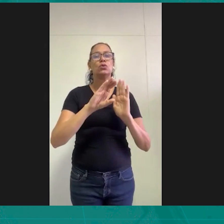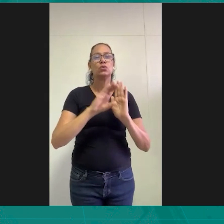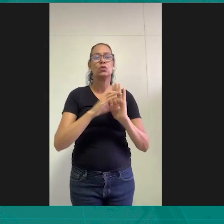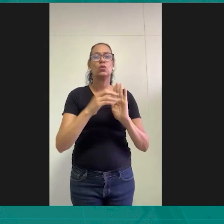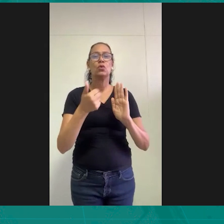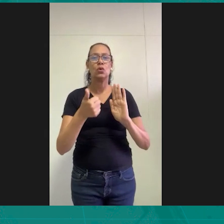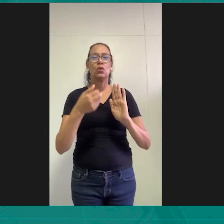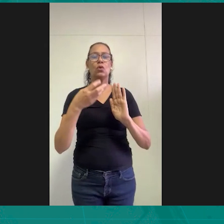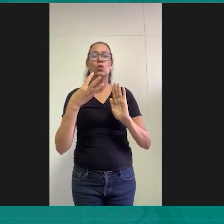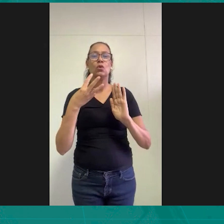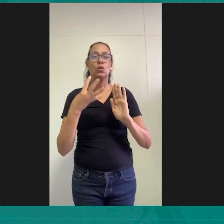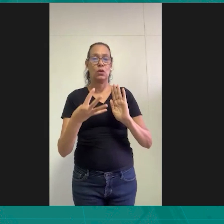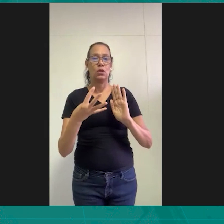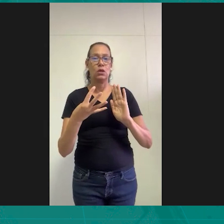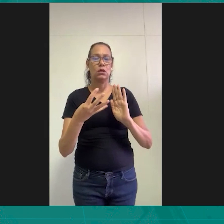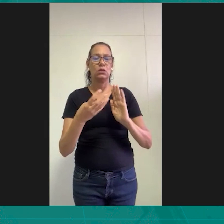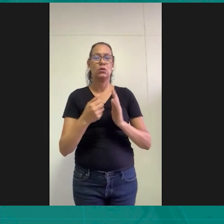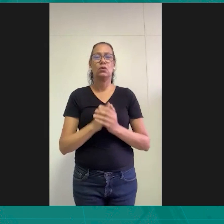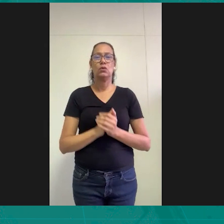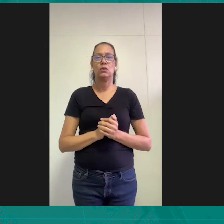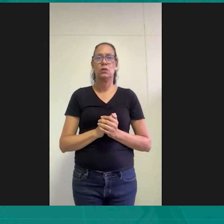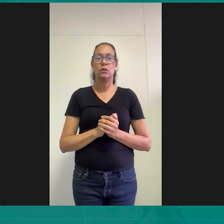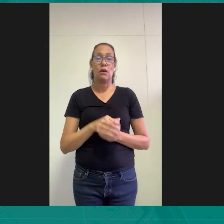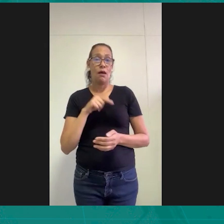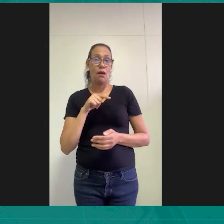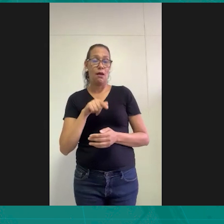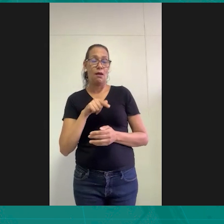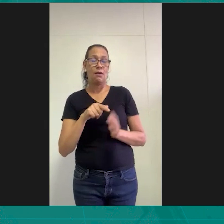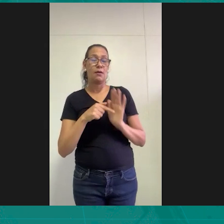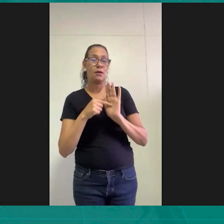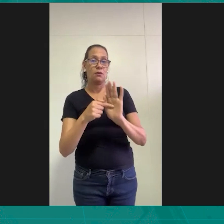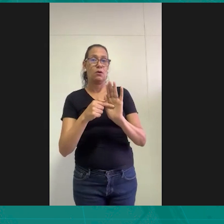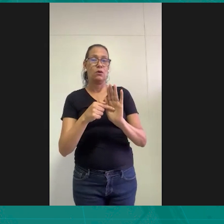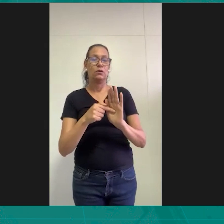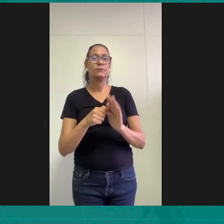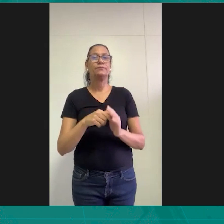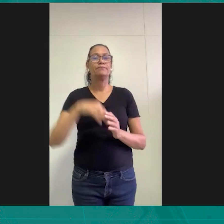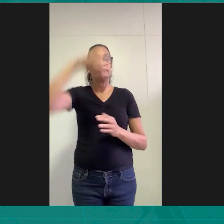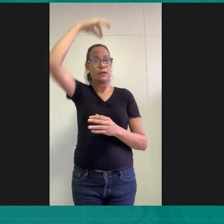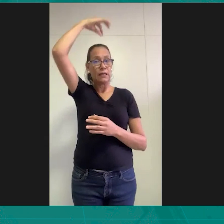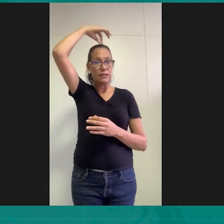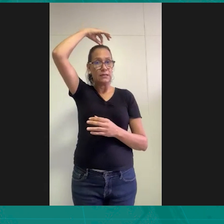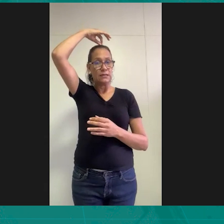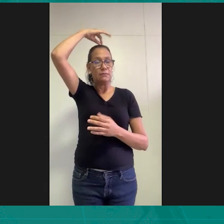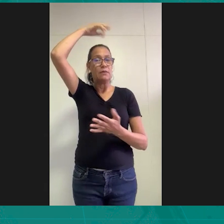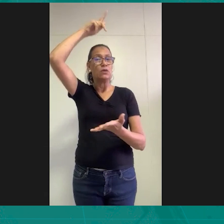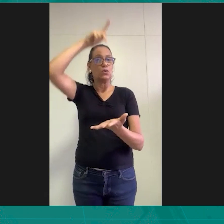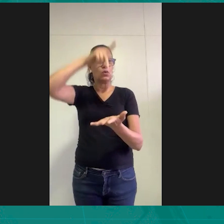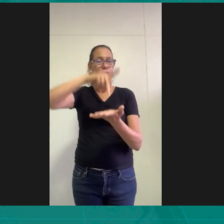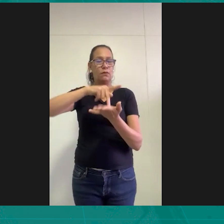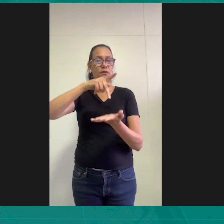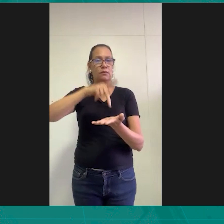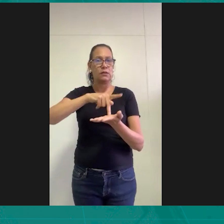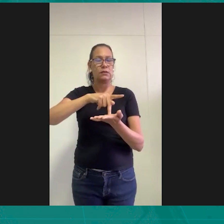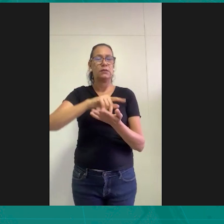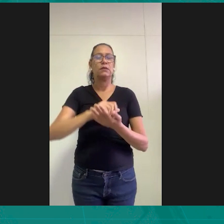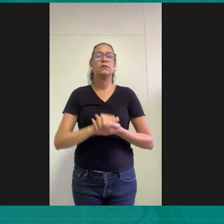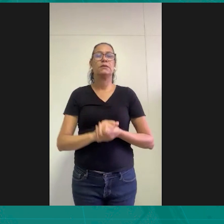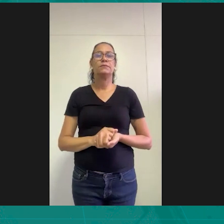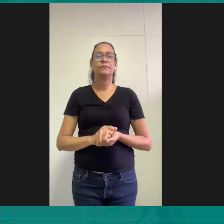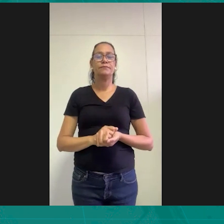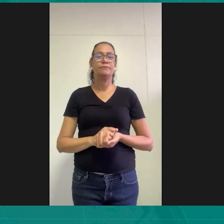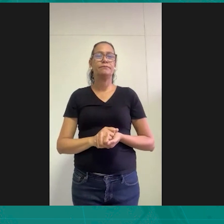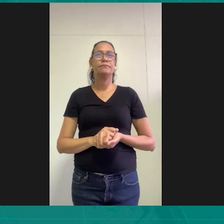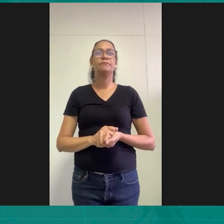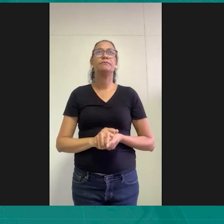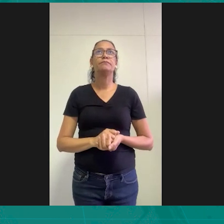seria, né, o Espírito da verdade, versículos 16 e 17 de João 14. Eu rogarei ao Pai, e